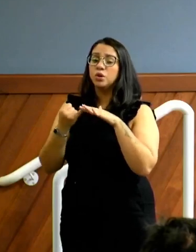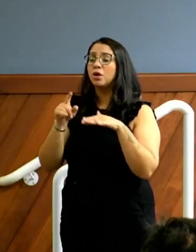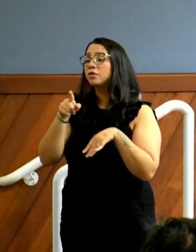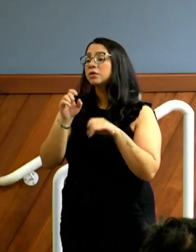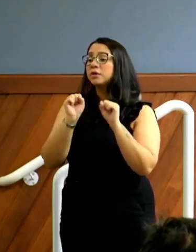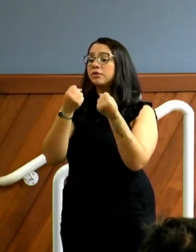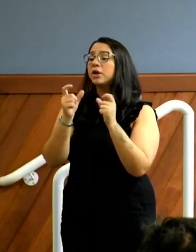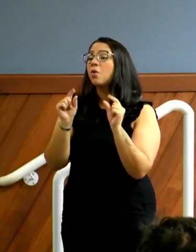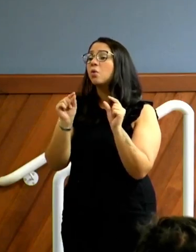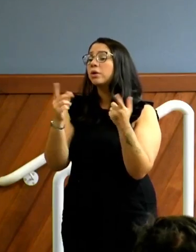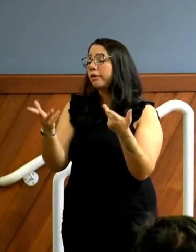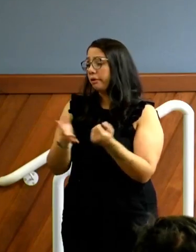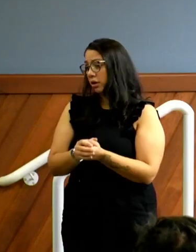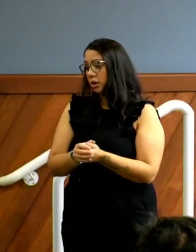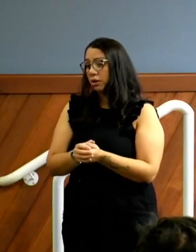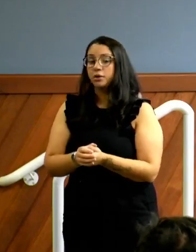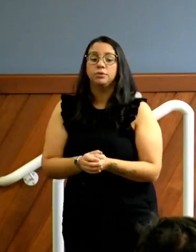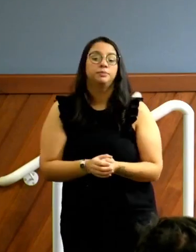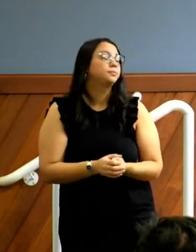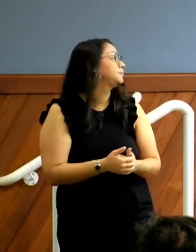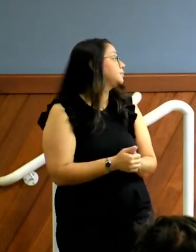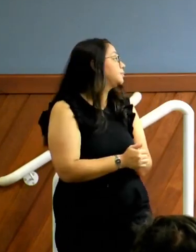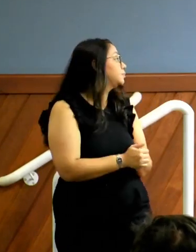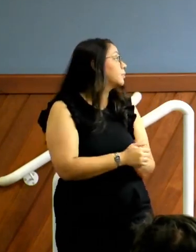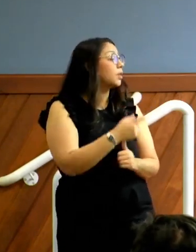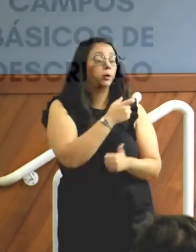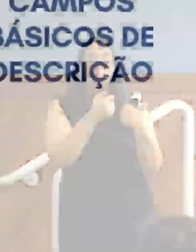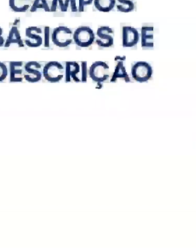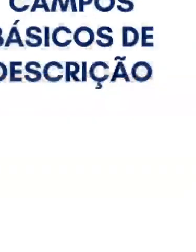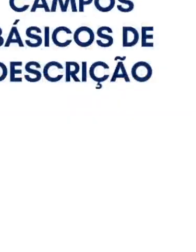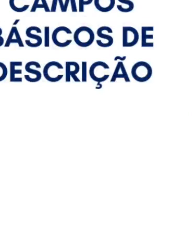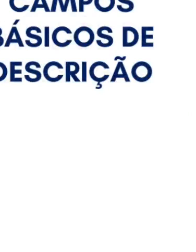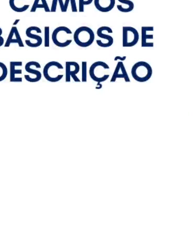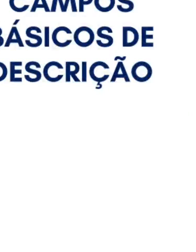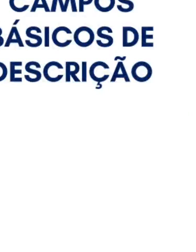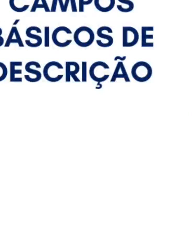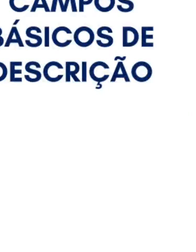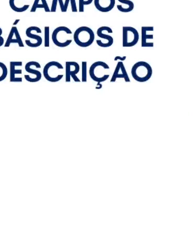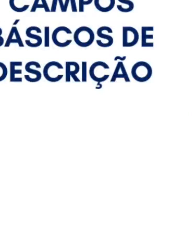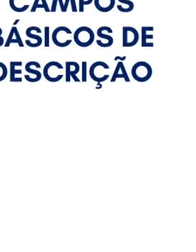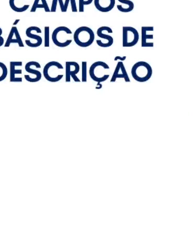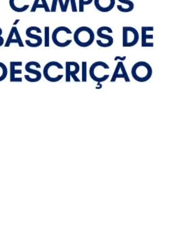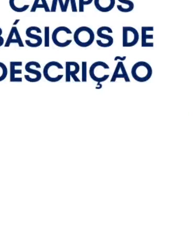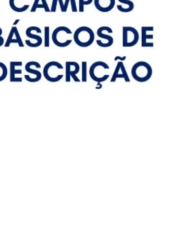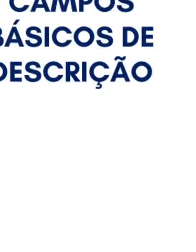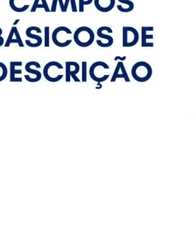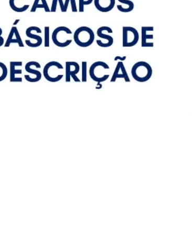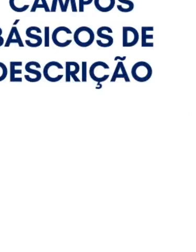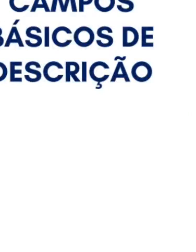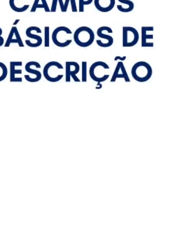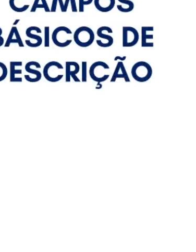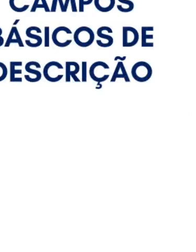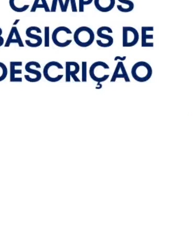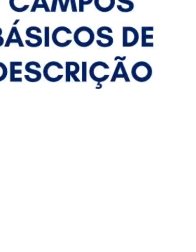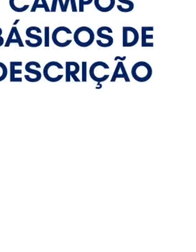né? Aqui nós temos alguns campos básicos, que são campos da ISADG, que a gente usa para descrição, e são esses metadados que vão nos